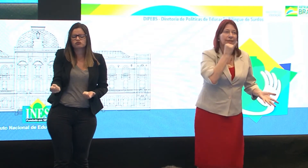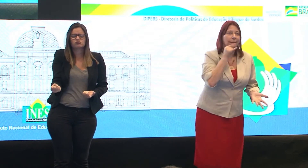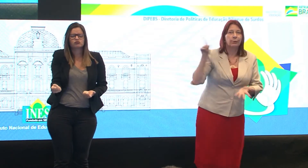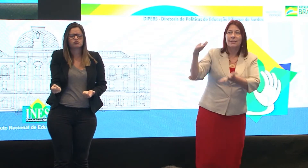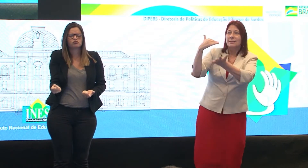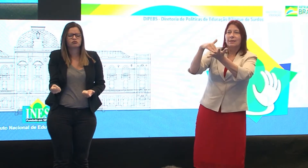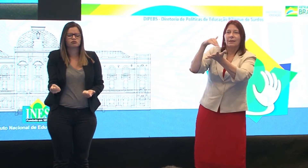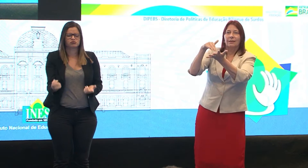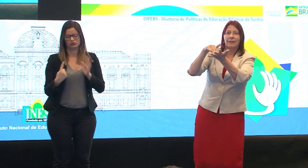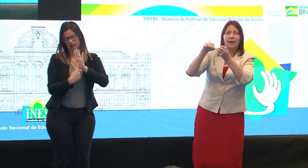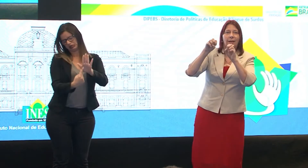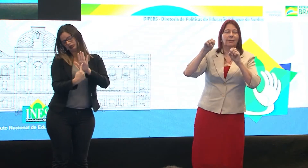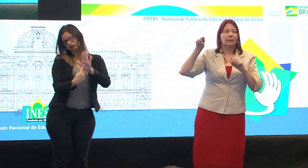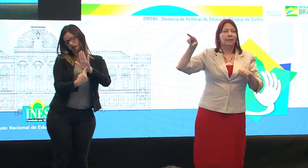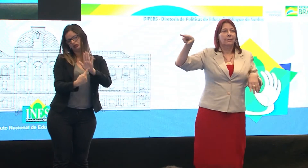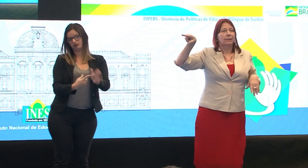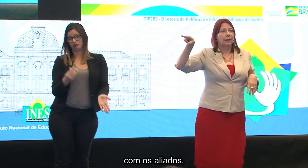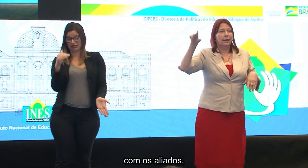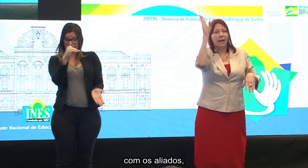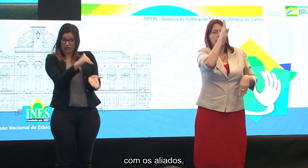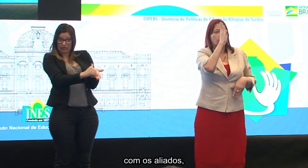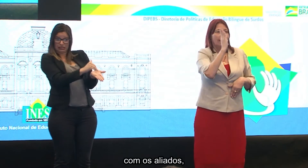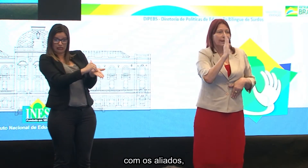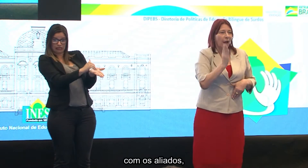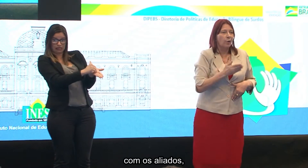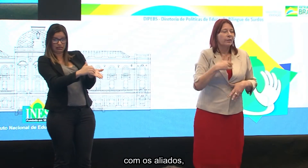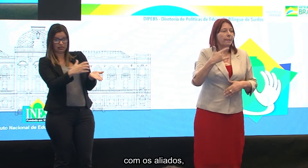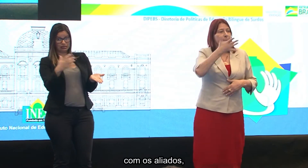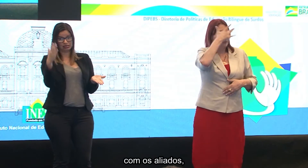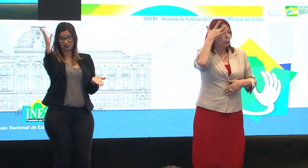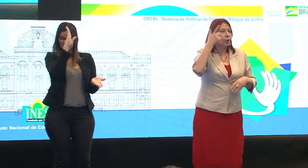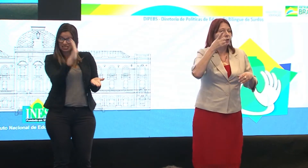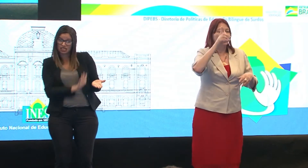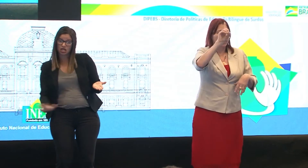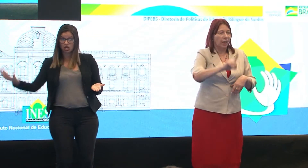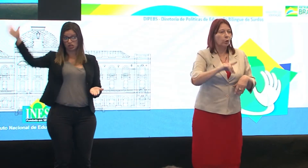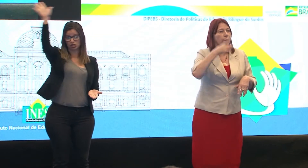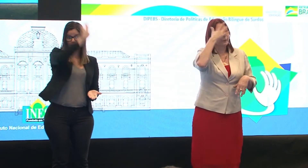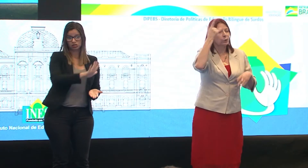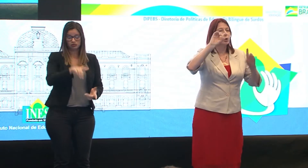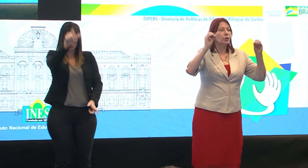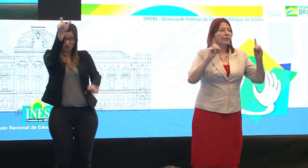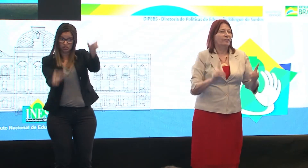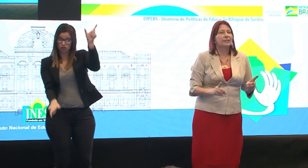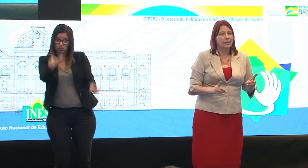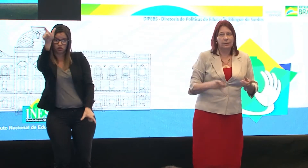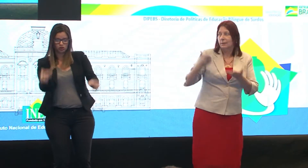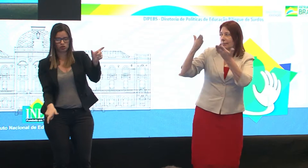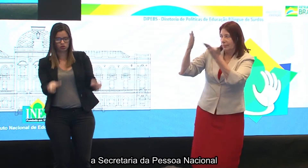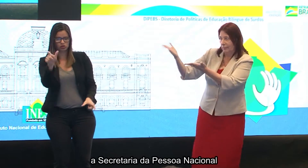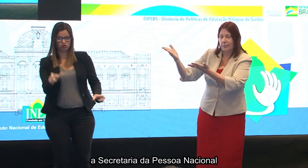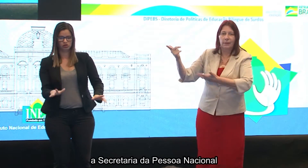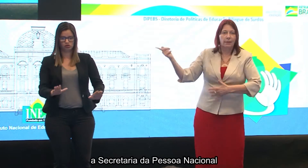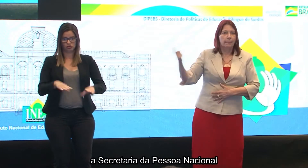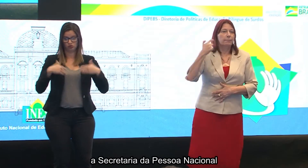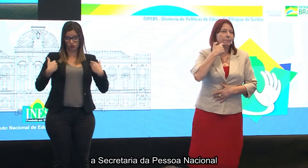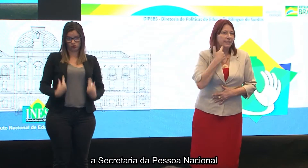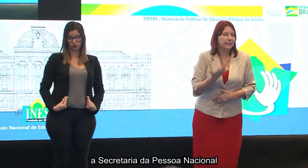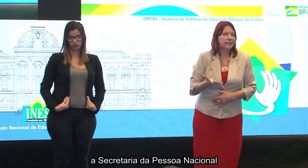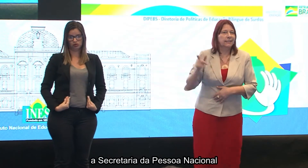com os aliados. A Secretaria da